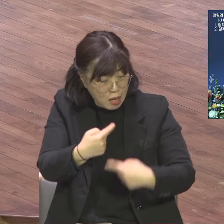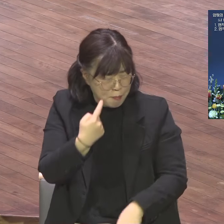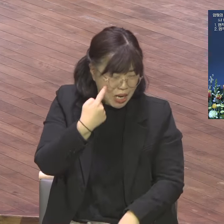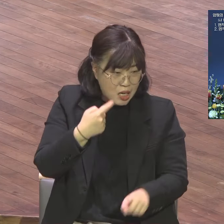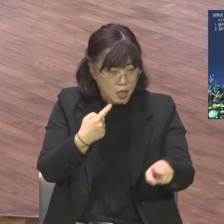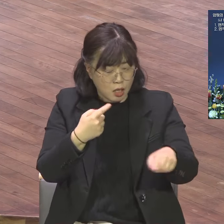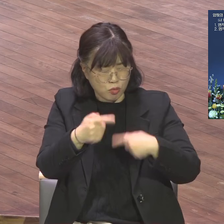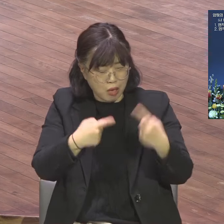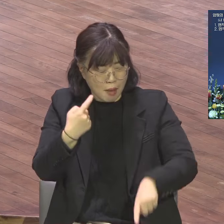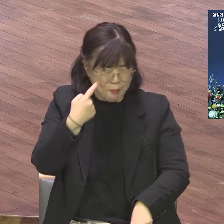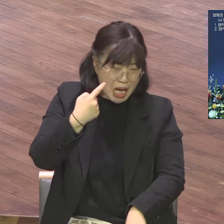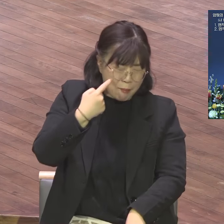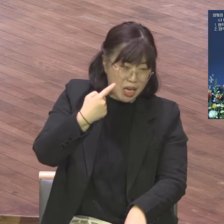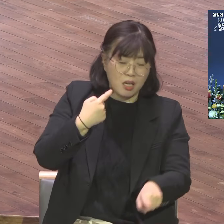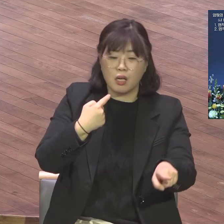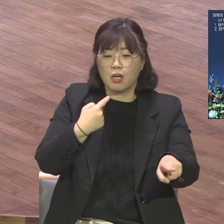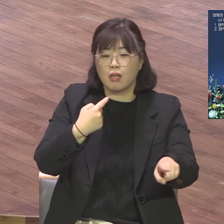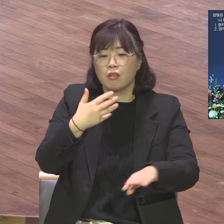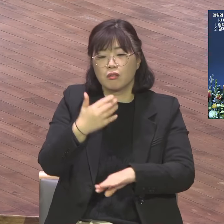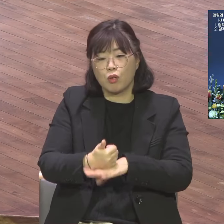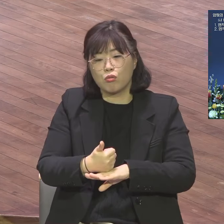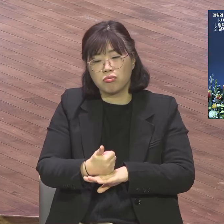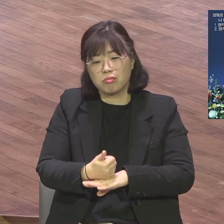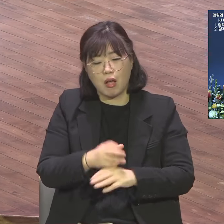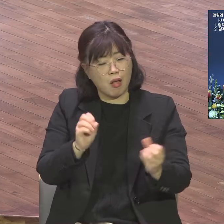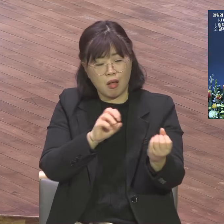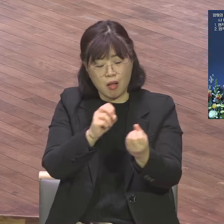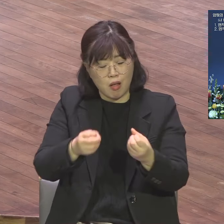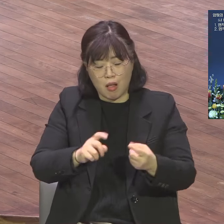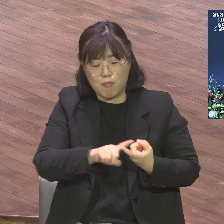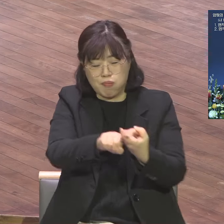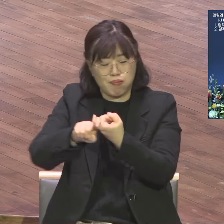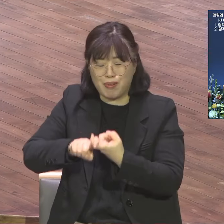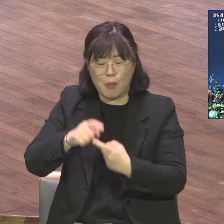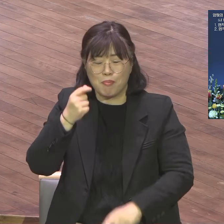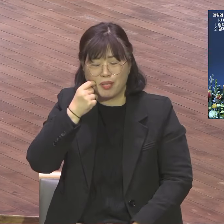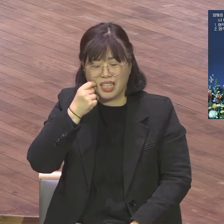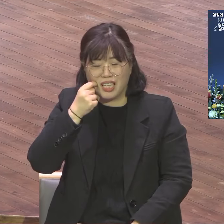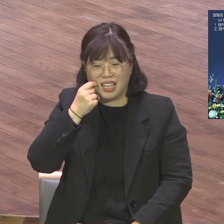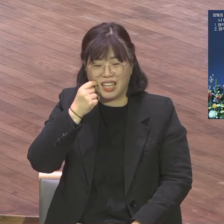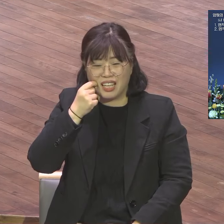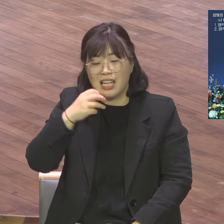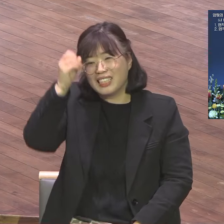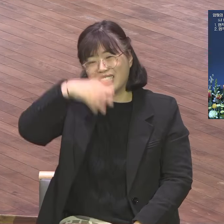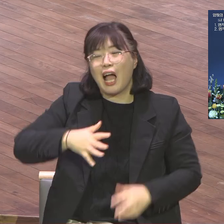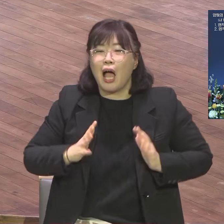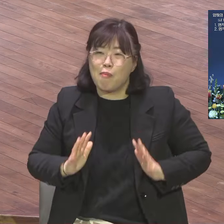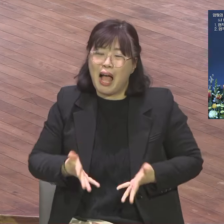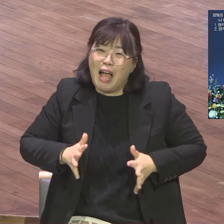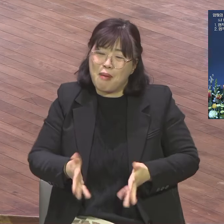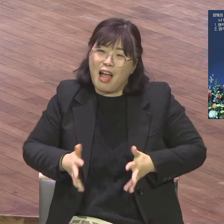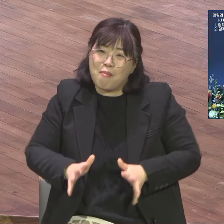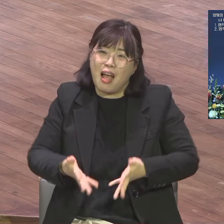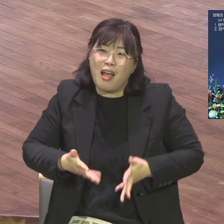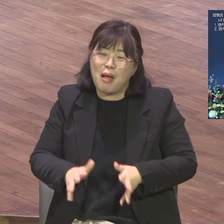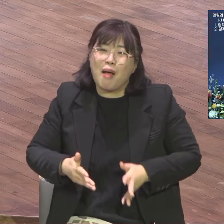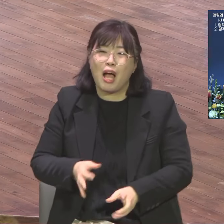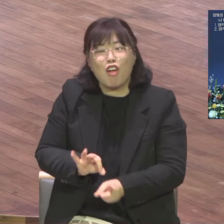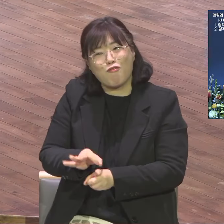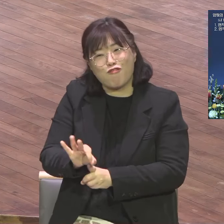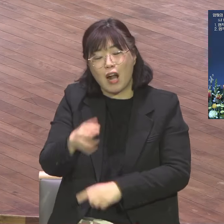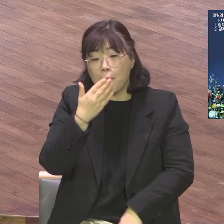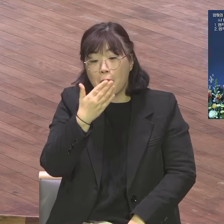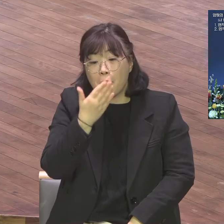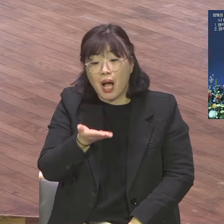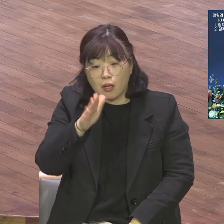들어. 포럼이 안 돼. 영적 포럼이. 수다 포럼은 돼도 영적 포럼은 안 돼. 영적인 거